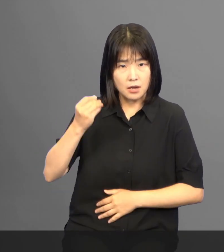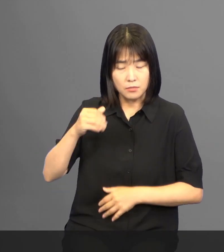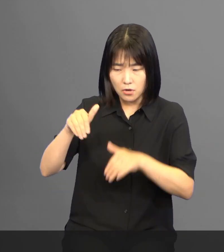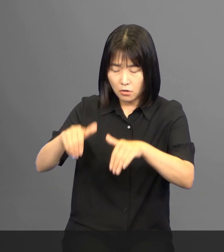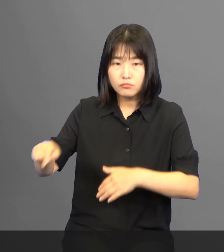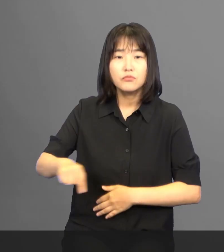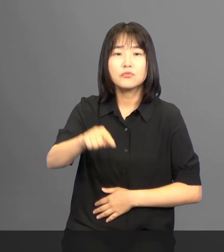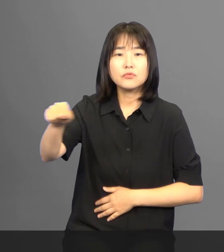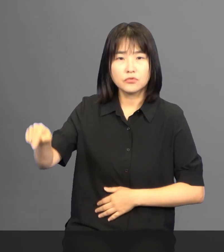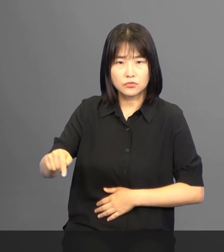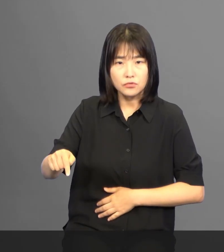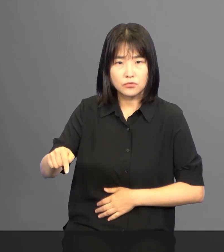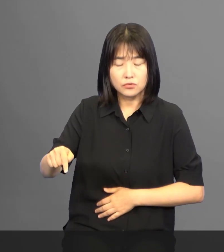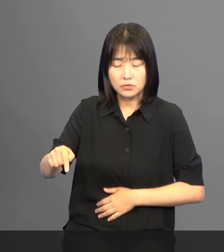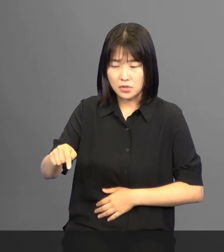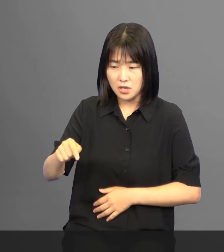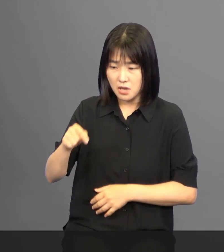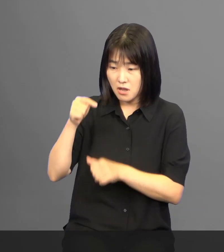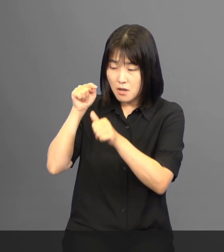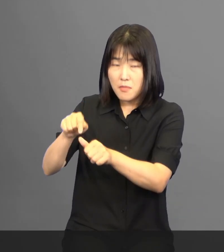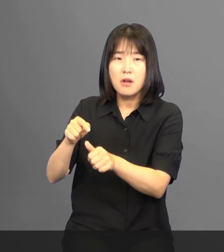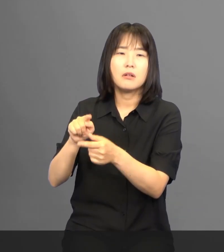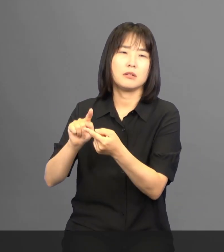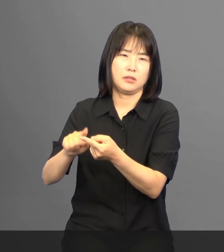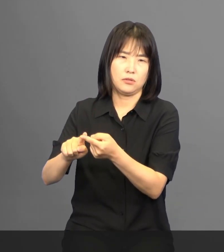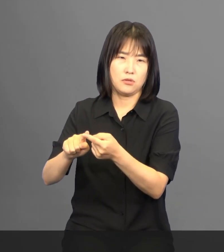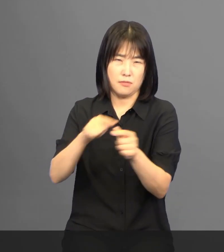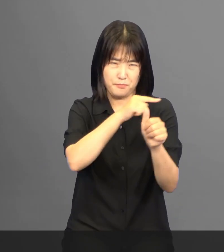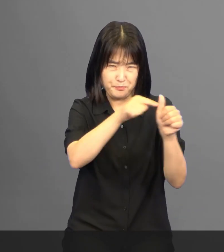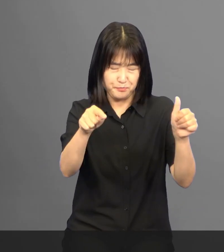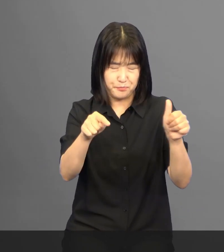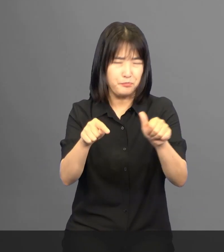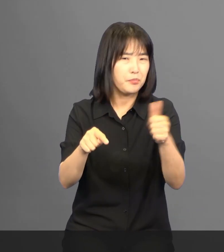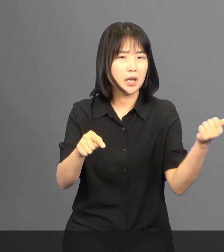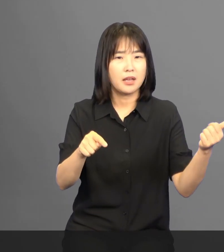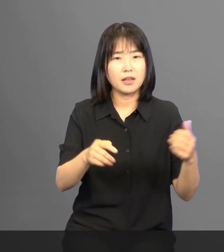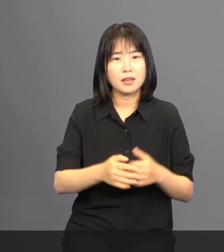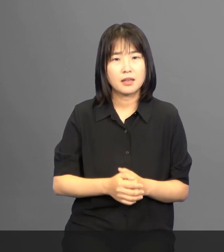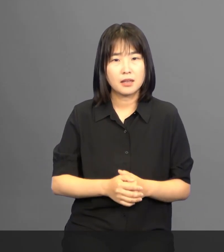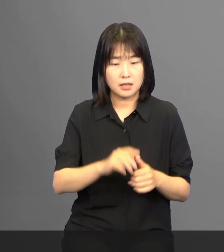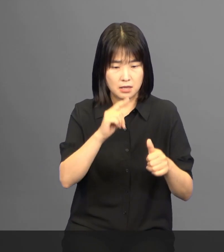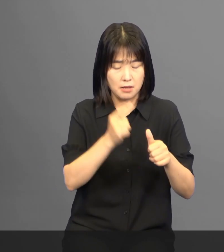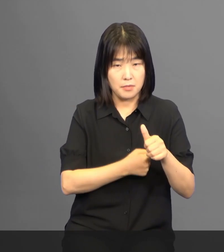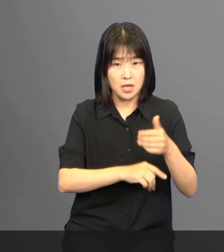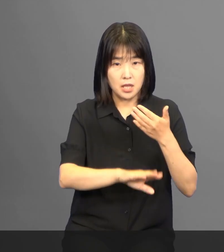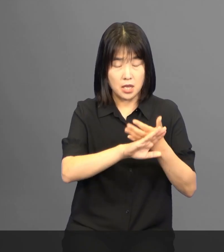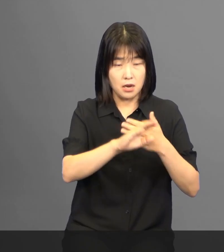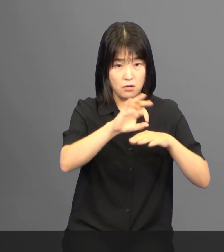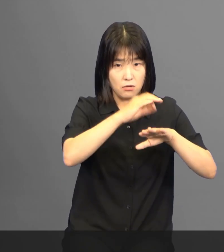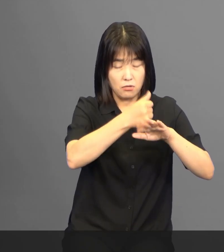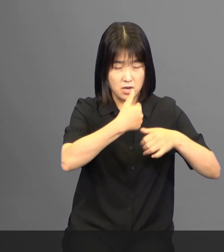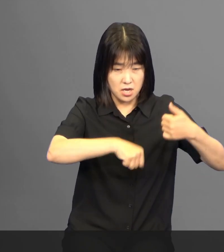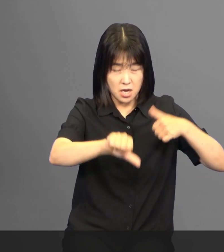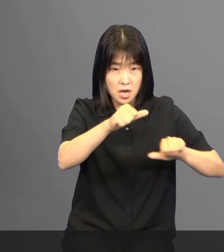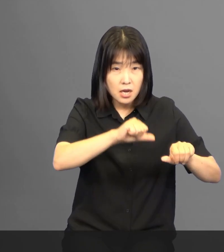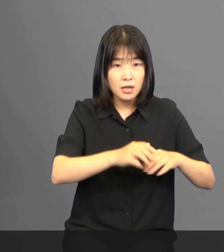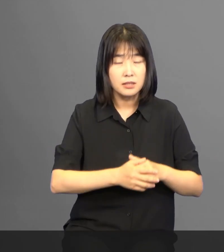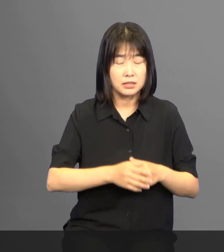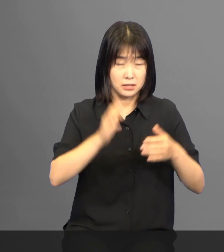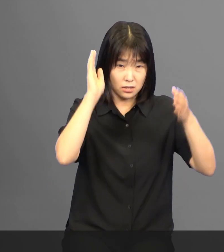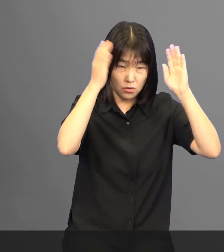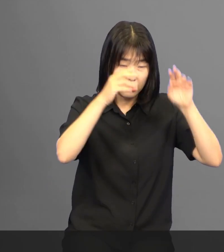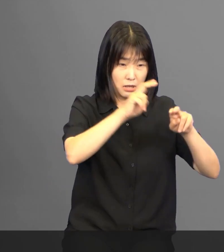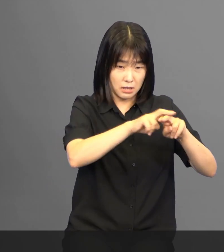마침내 압살롬의 부하들은 압살롬의 명령을 따라서 하라는 그대로 암논에게 하였다. 그러자 다른